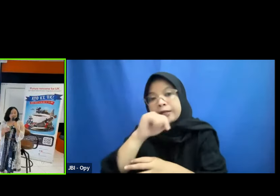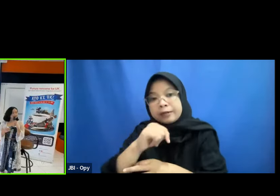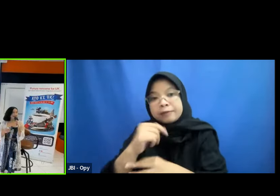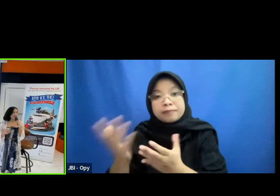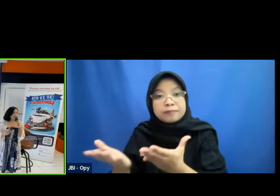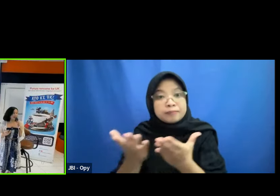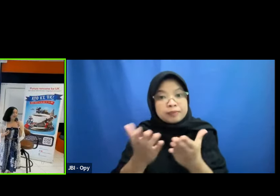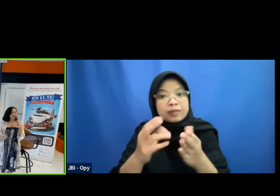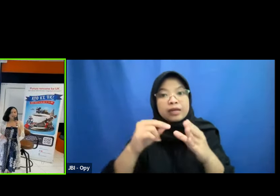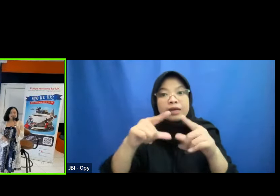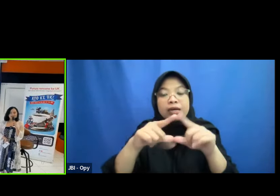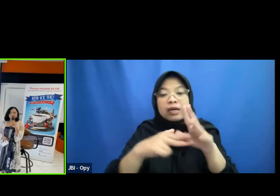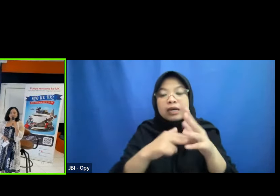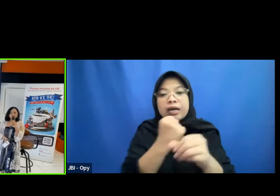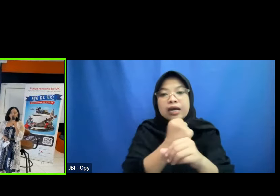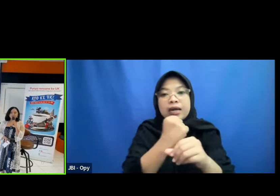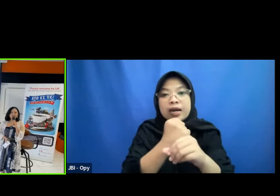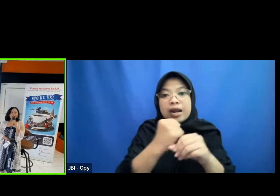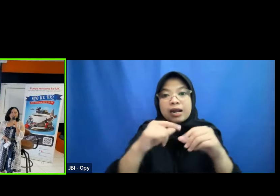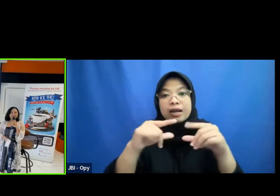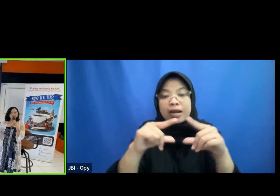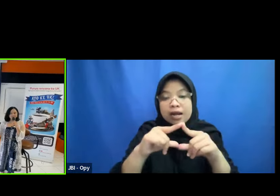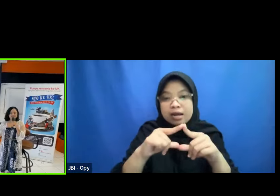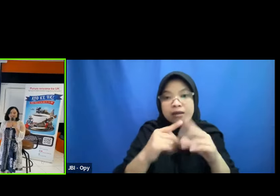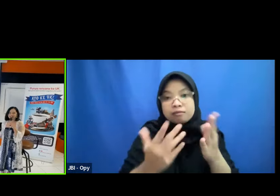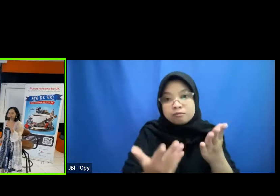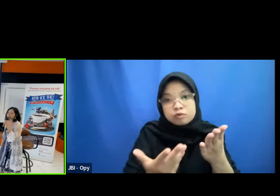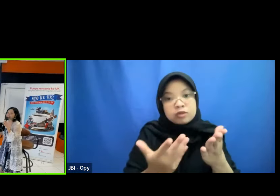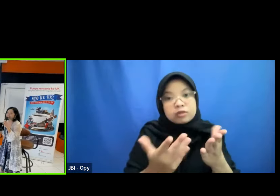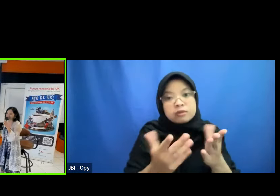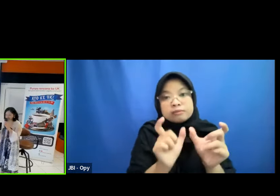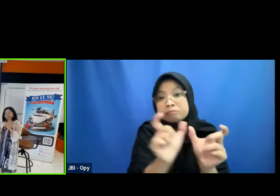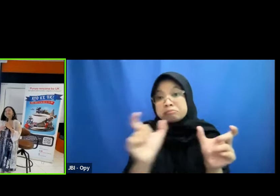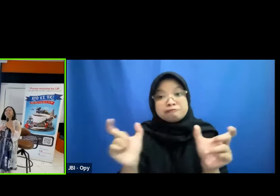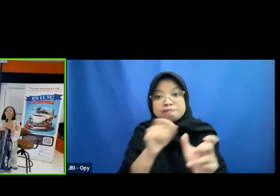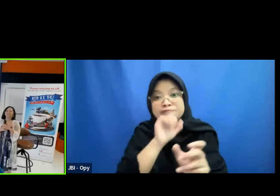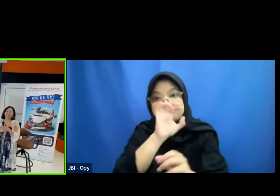Mr Rangga adityya e untuk memberikan seat